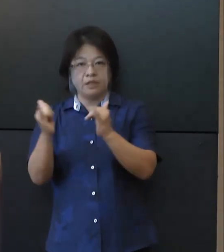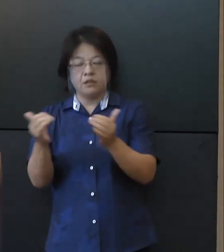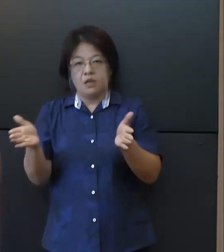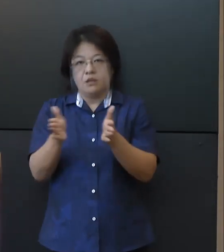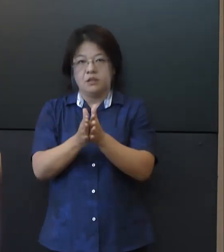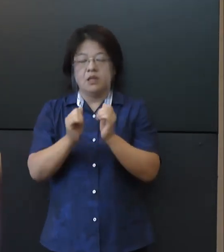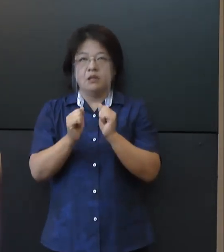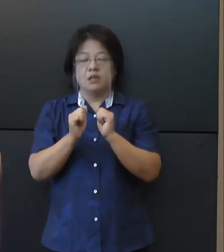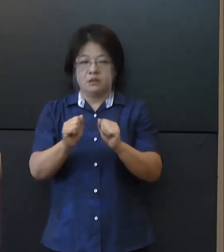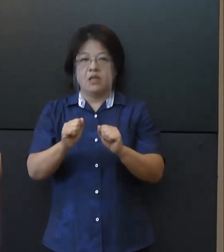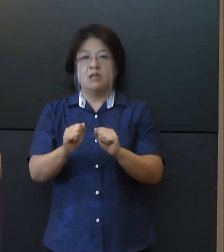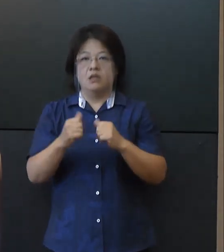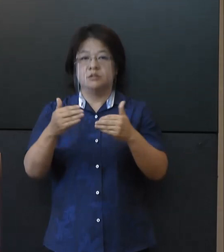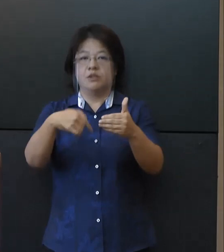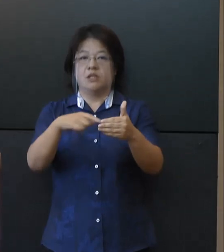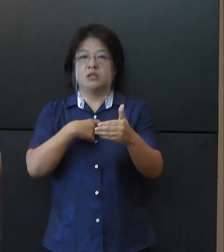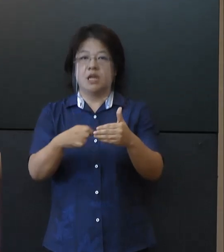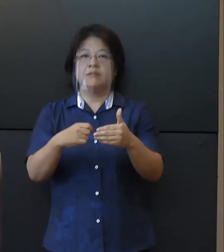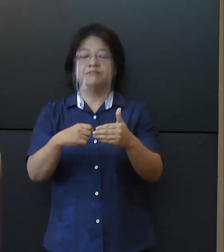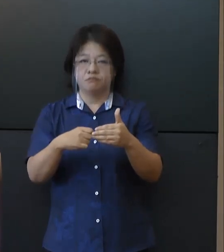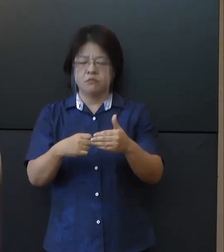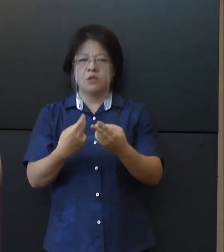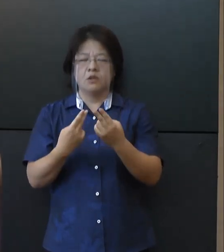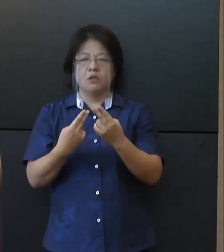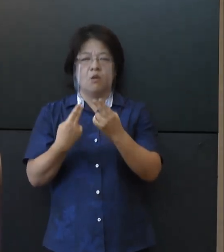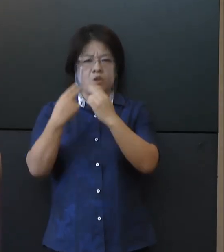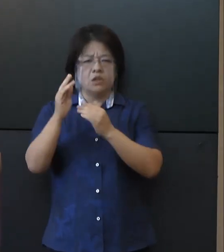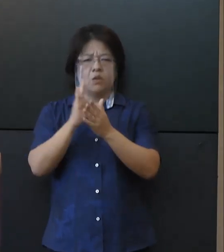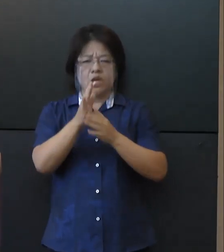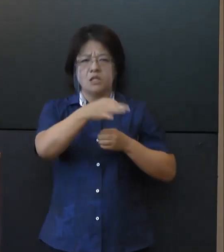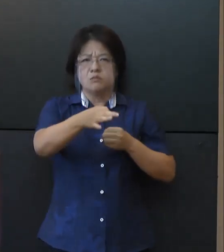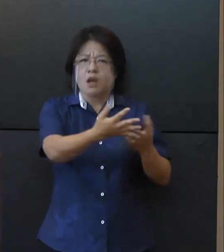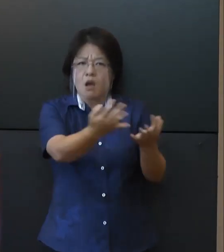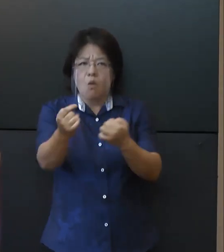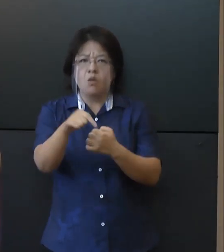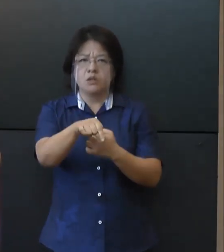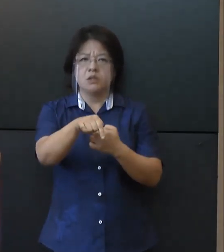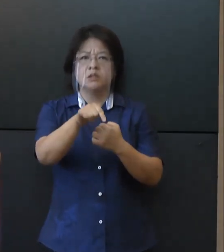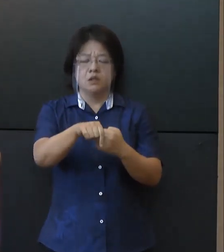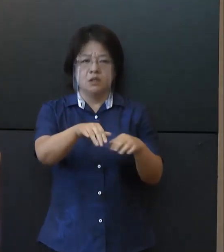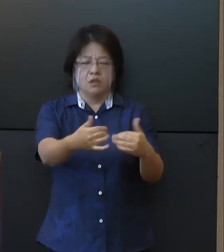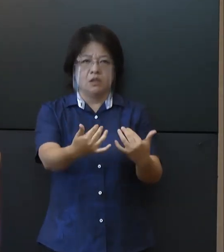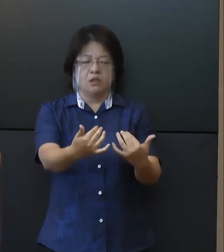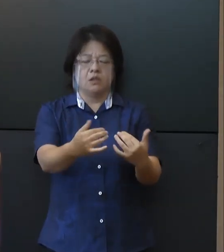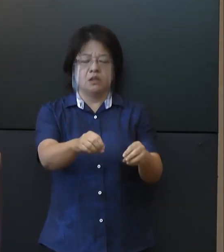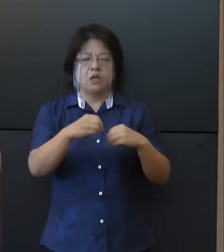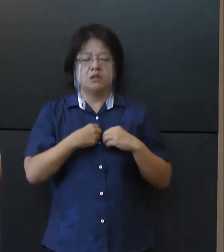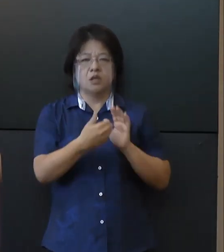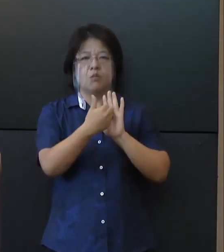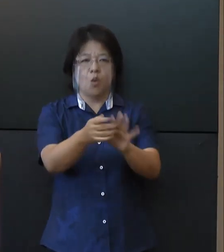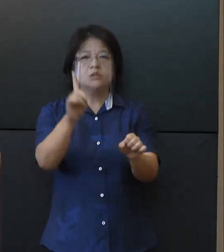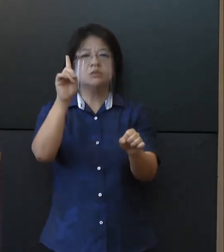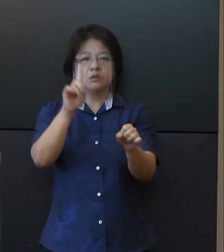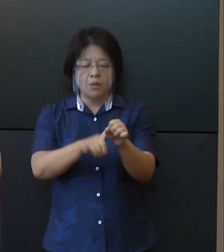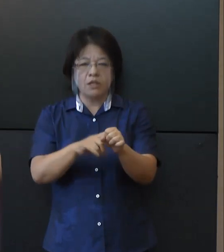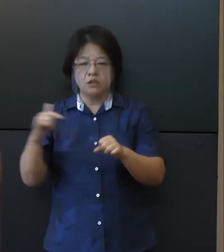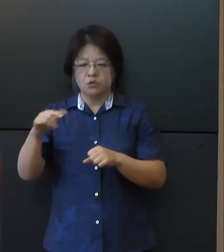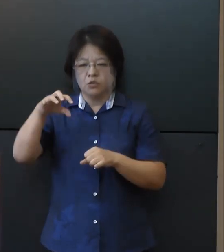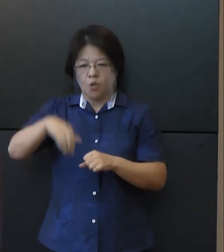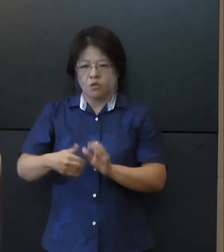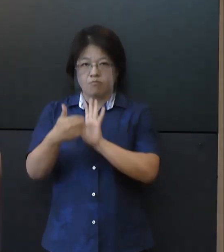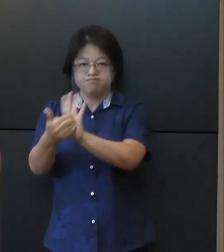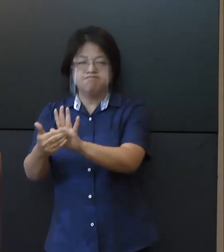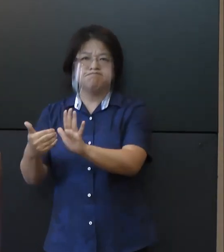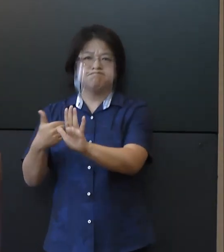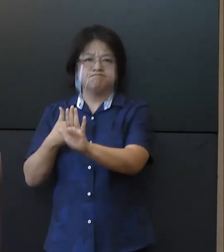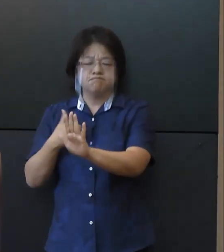。島嶼県である沖縄県では感染防止のために水際対策が最も重要であること